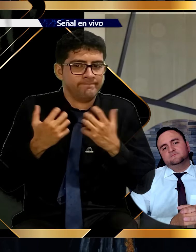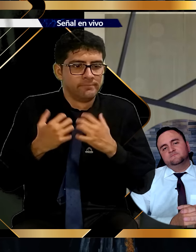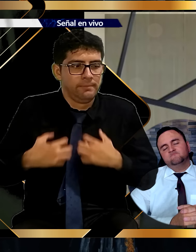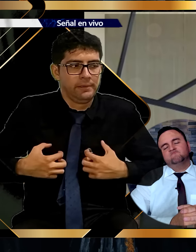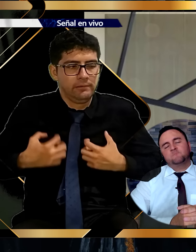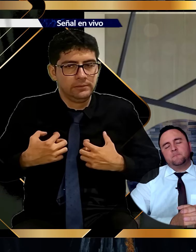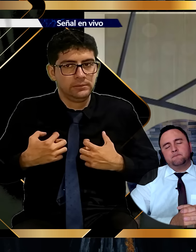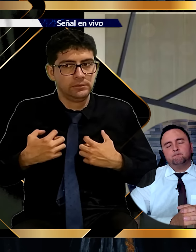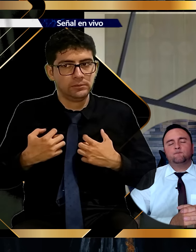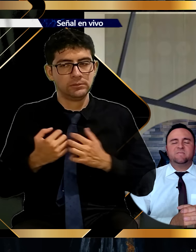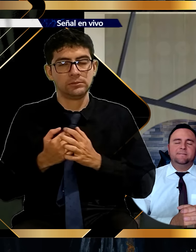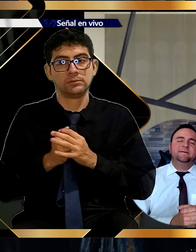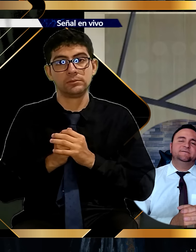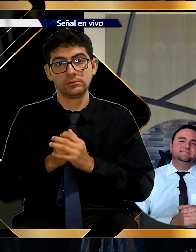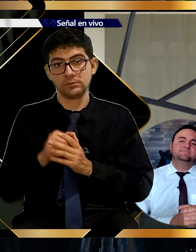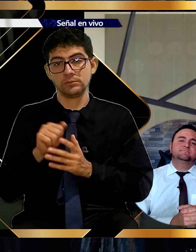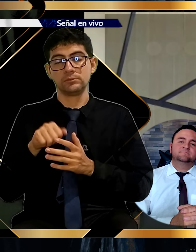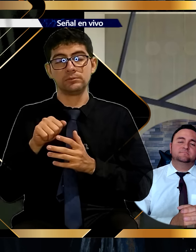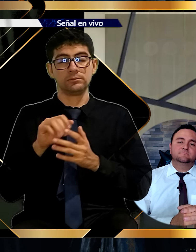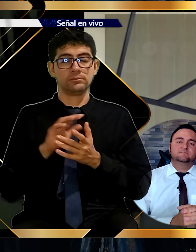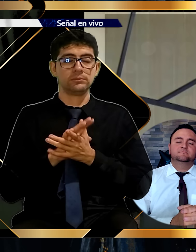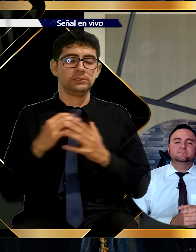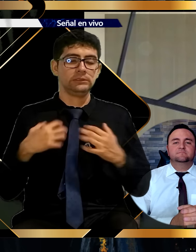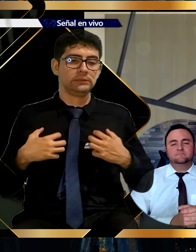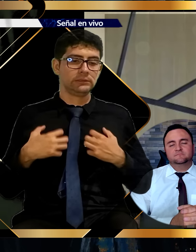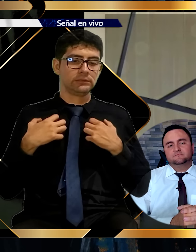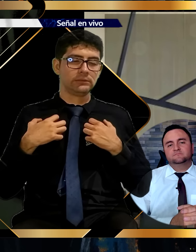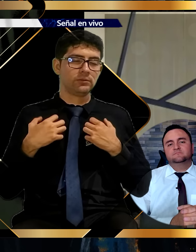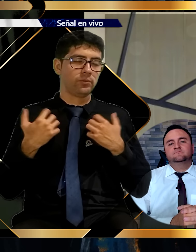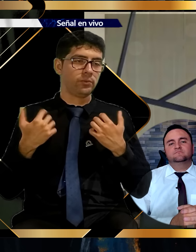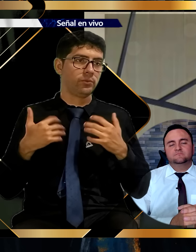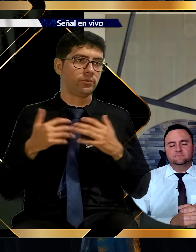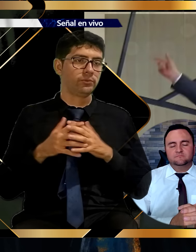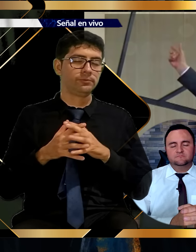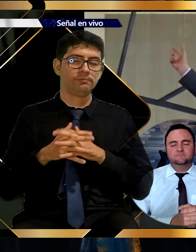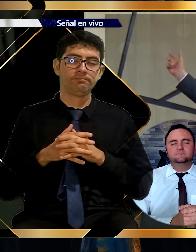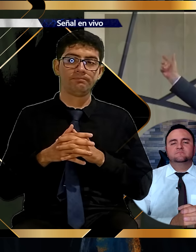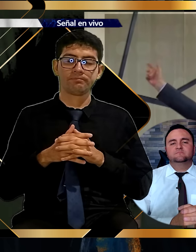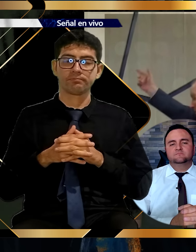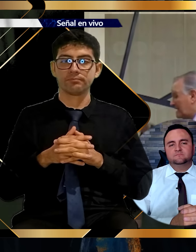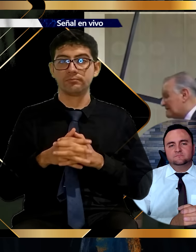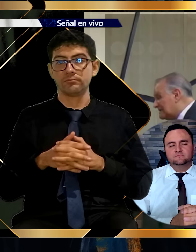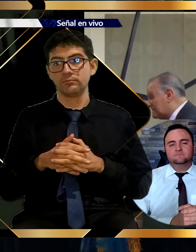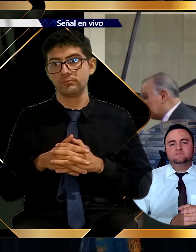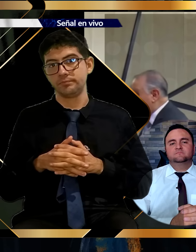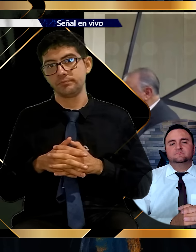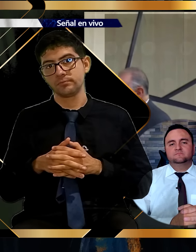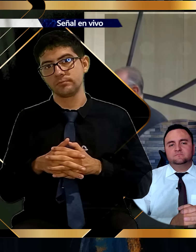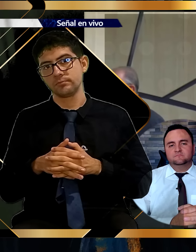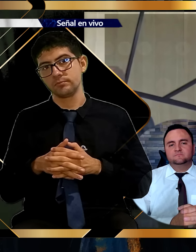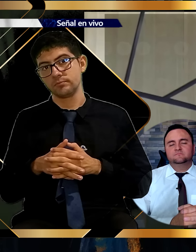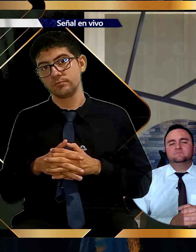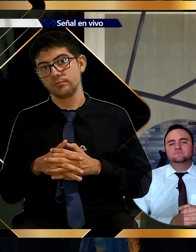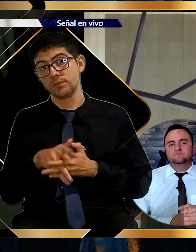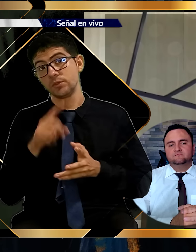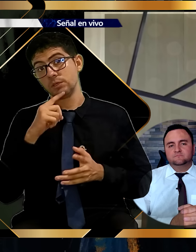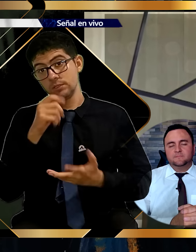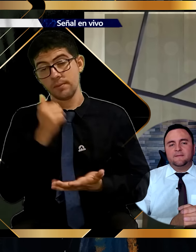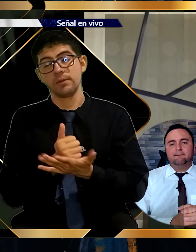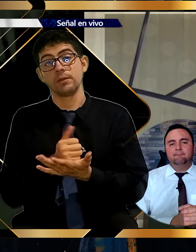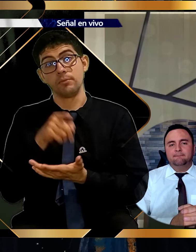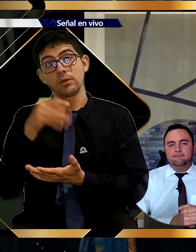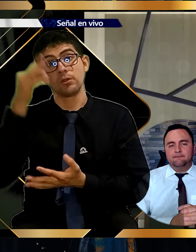No, no diga no, ni sí ni no. Yo quiero que usted piense. Porque es que la gente está con otro, dice amén. Pero amén quiere decir así sea. Y hay que ver si verdad es